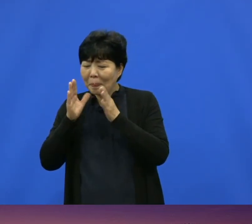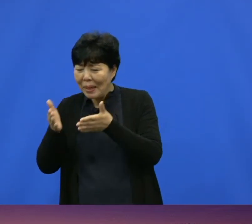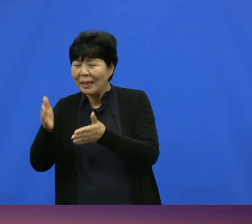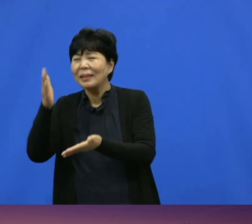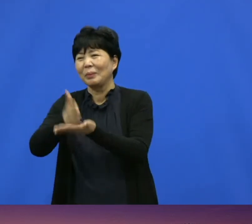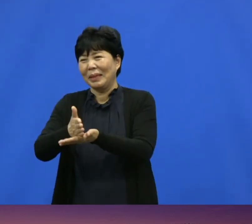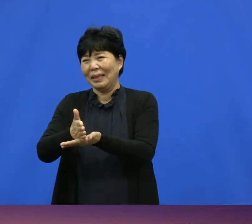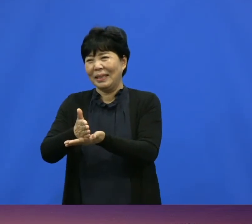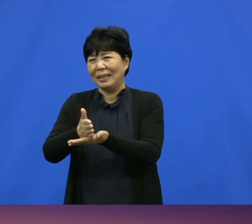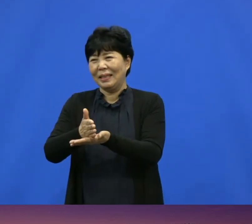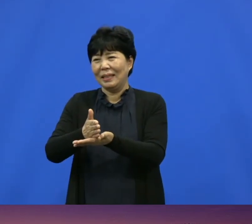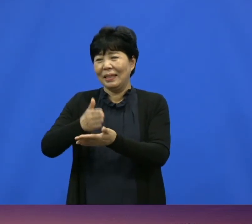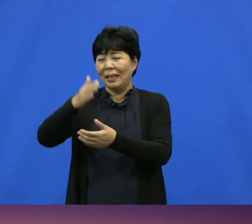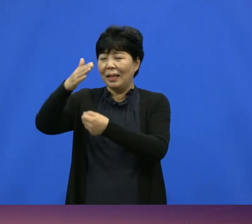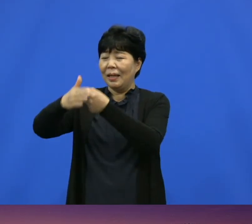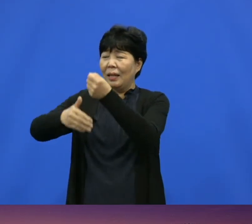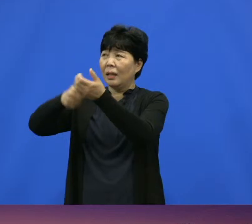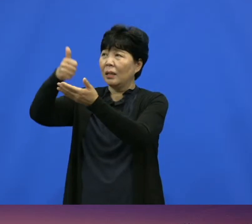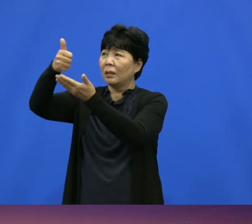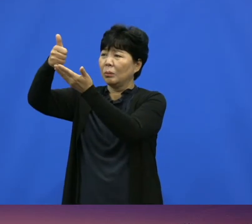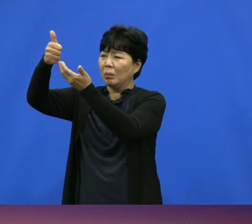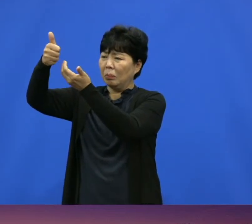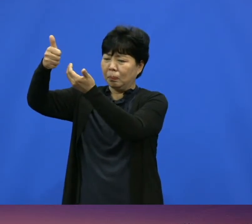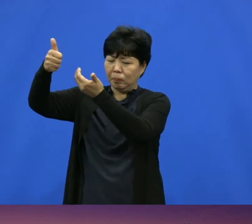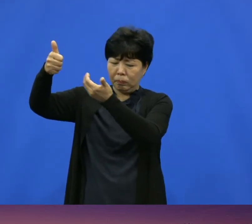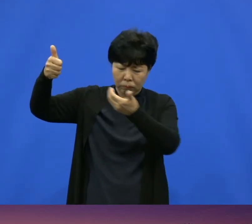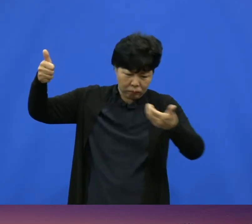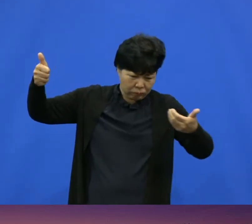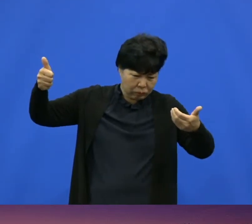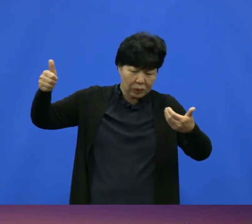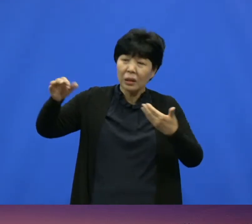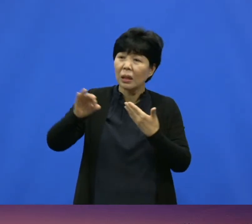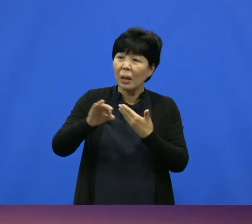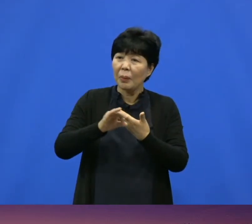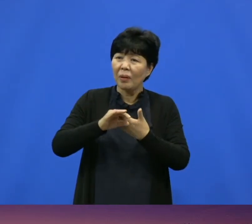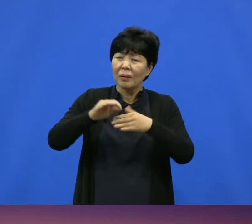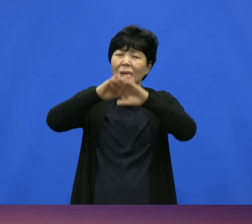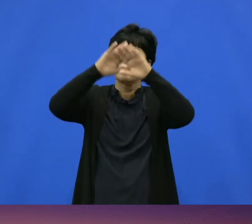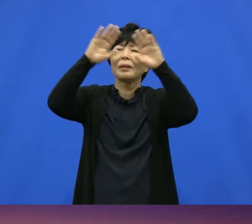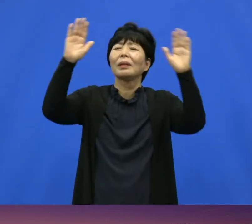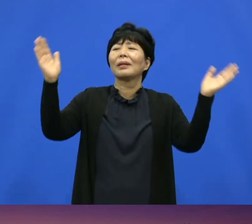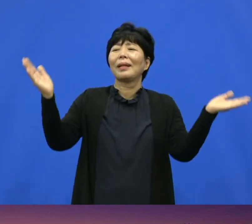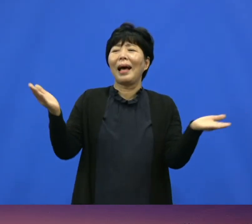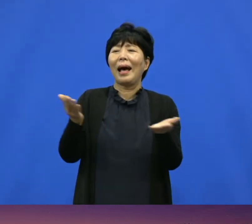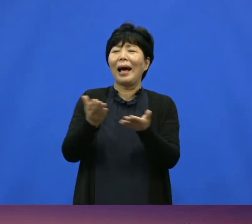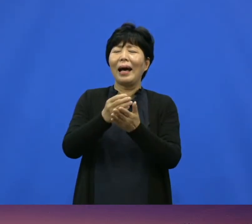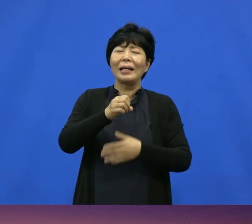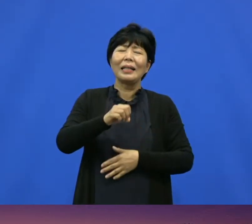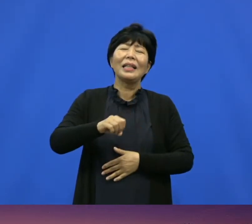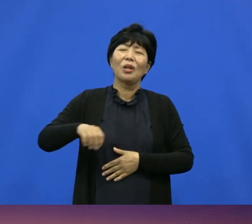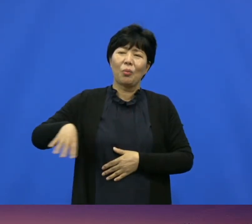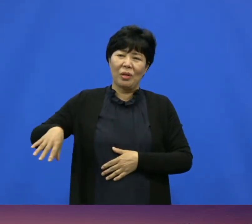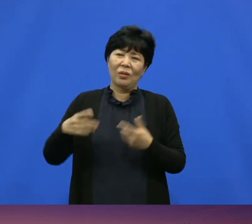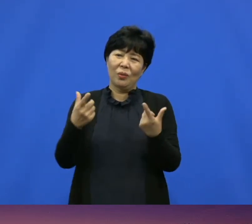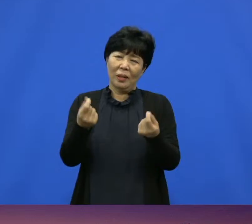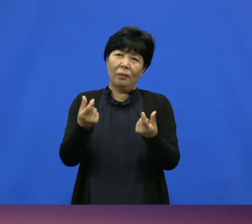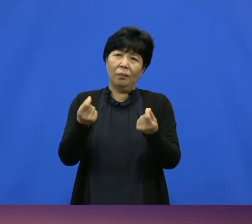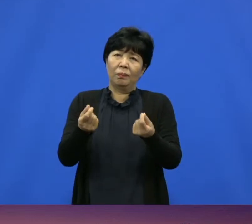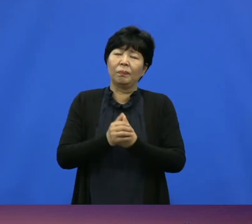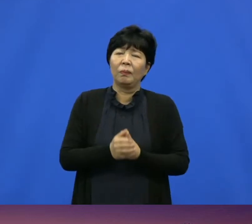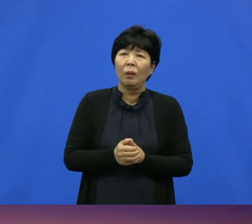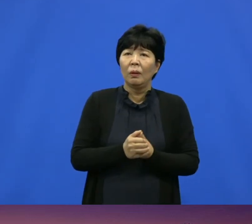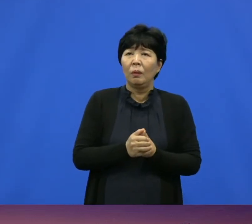여러분 하나님과 멀리하면 모든 것을 잃어버립니다. 하나님께 가까이 함이 내게 복이라.